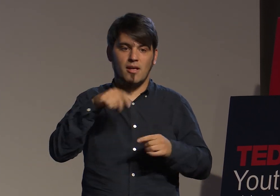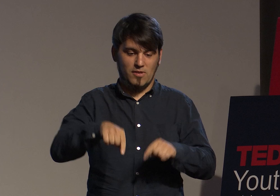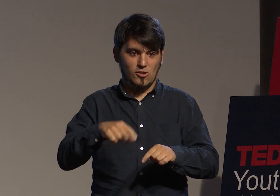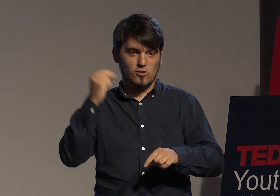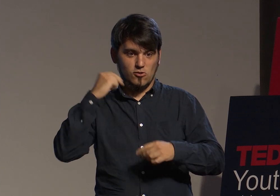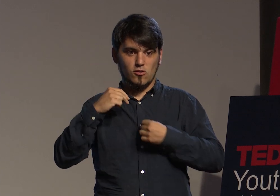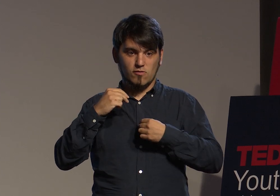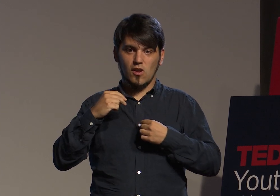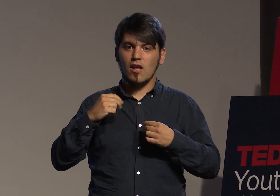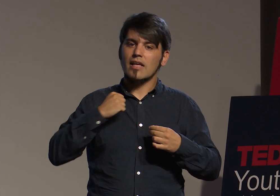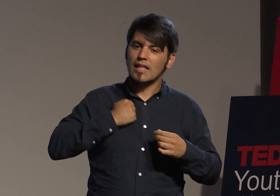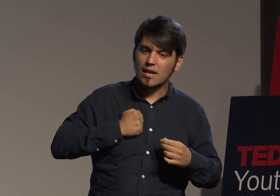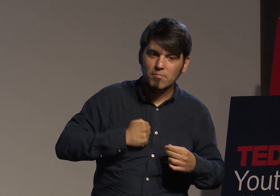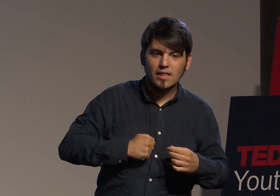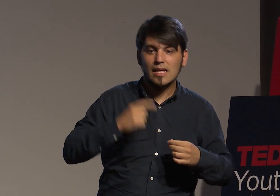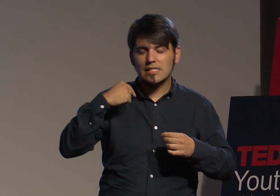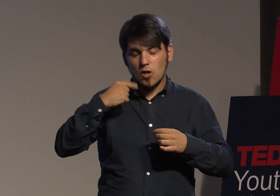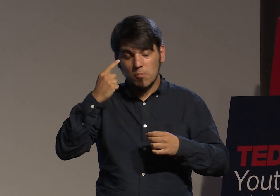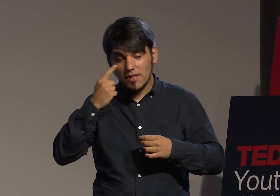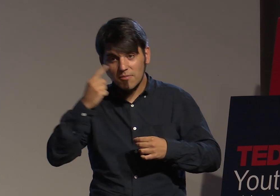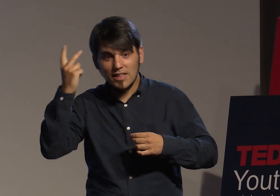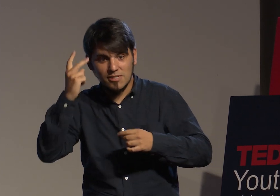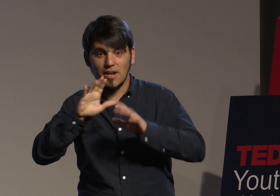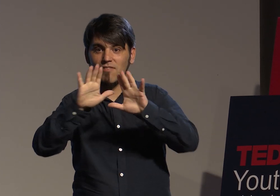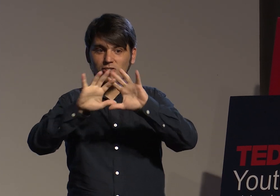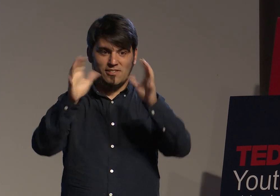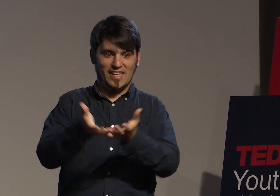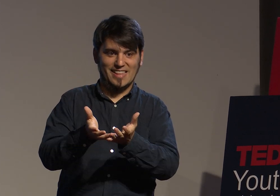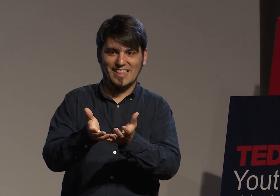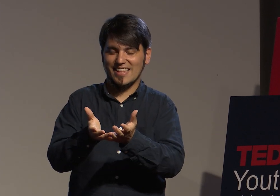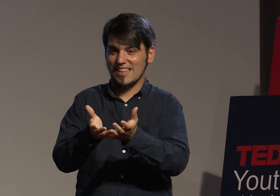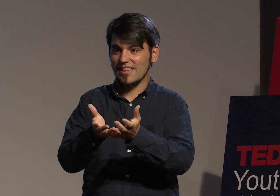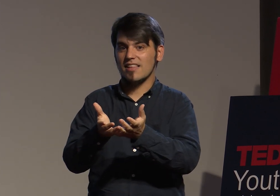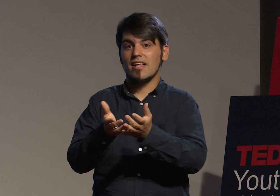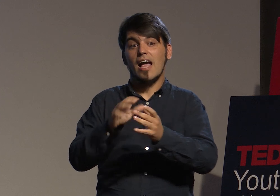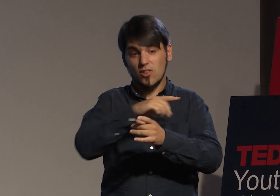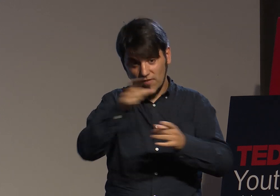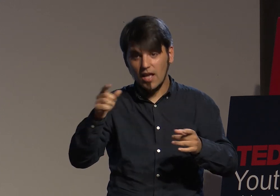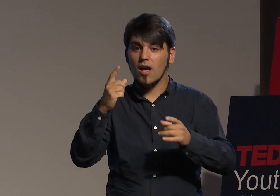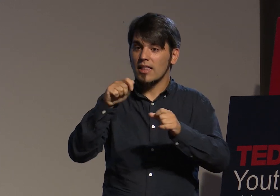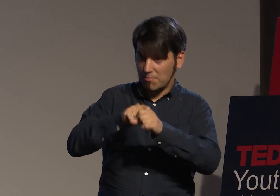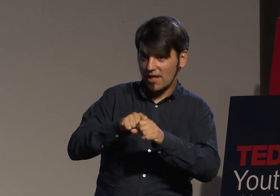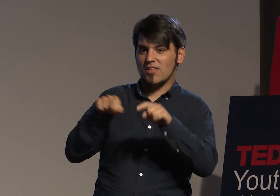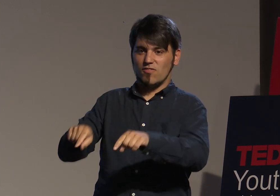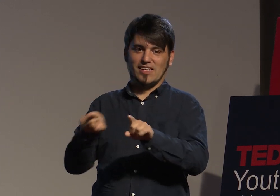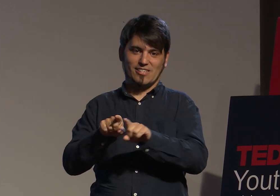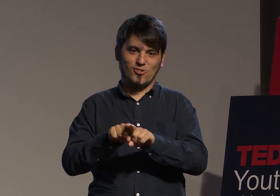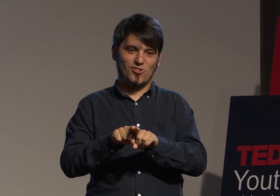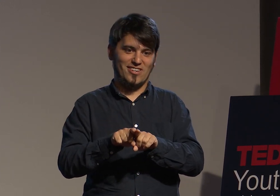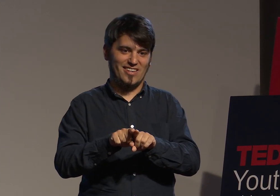Но ние, глухите хора, вече знаем какво е това усещане и се опитваме ние да разберем вашия свят. И за